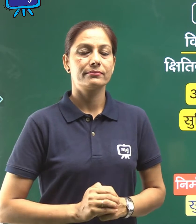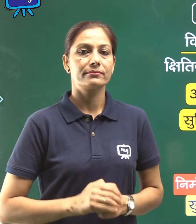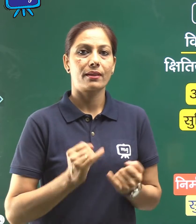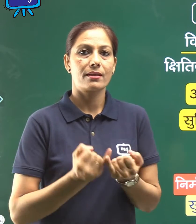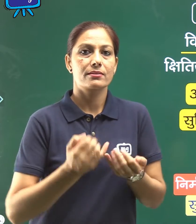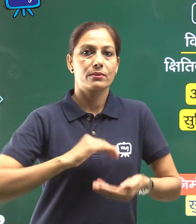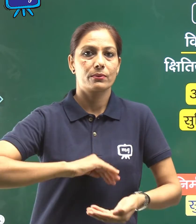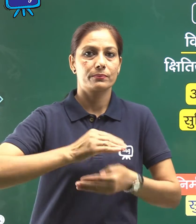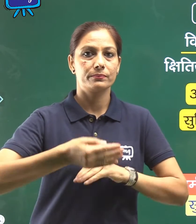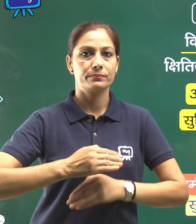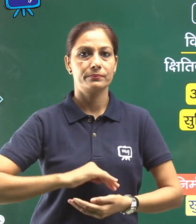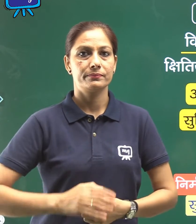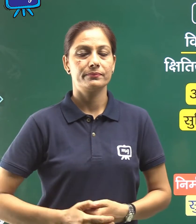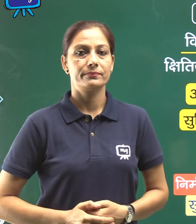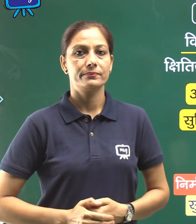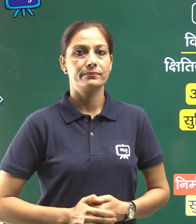सुशीला चौधरी।